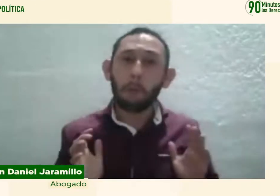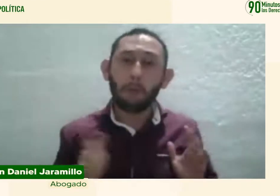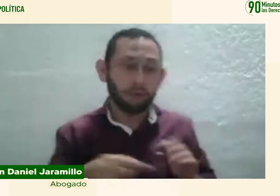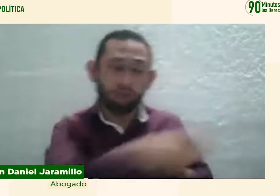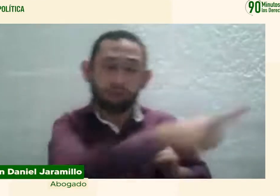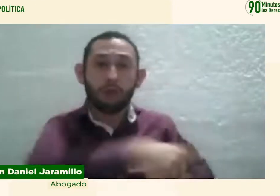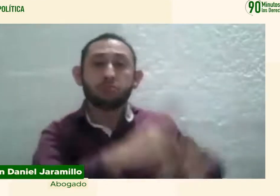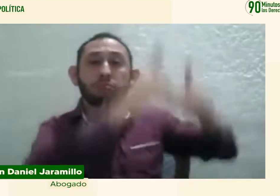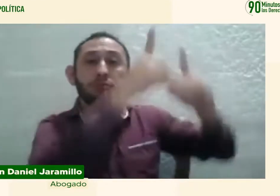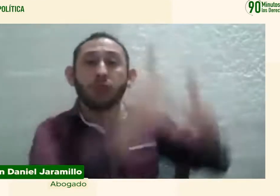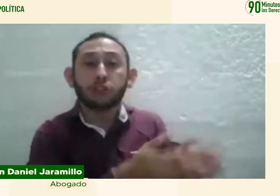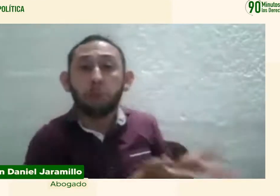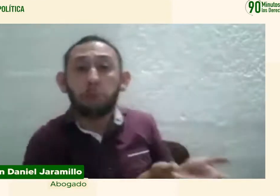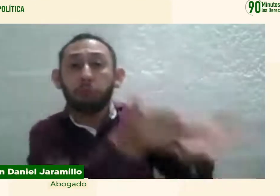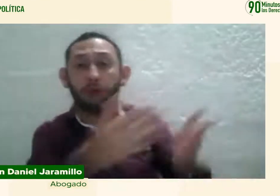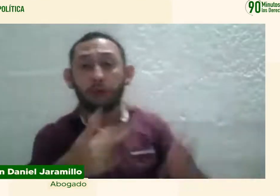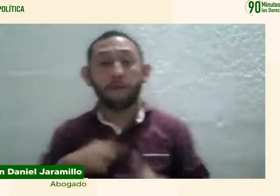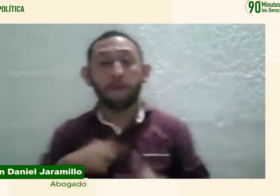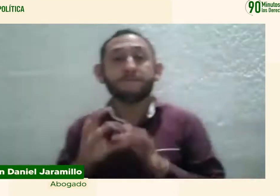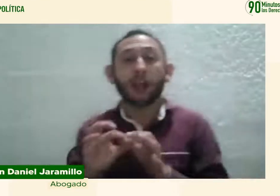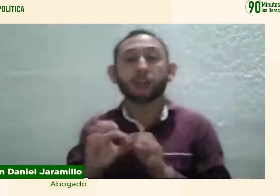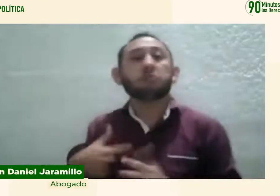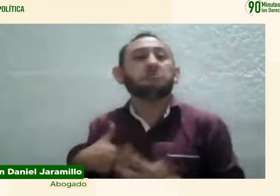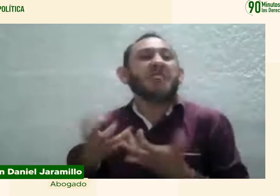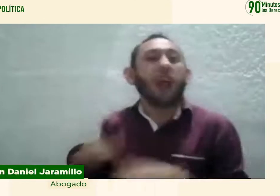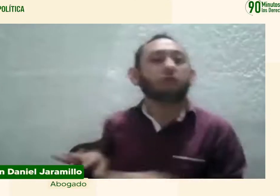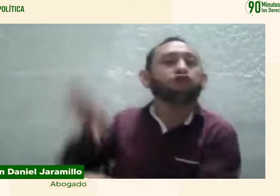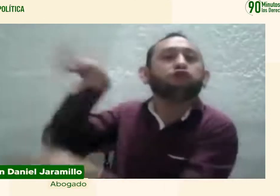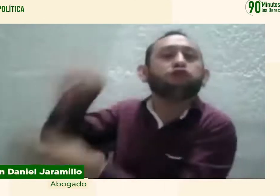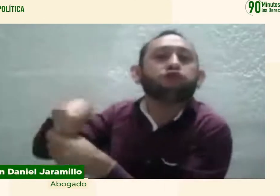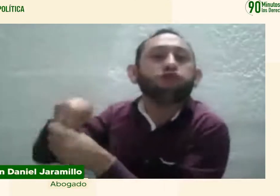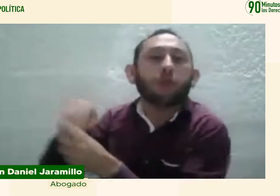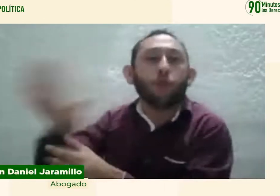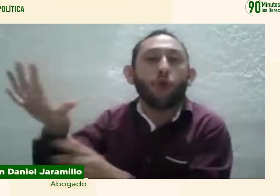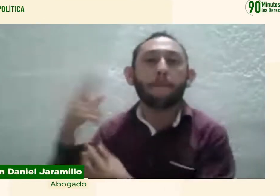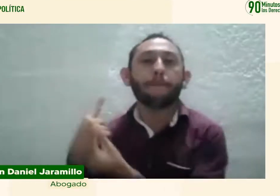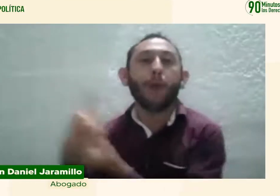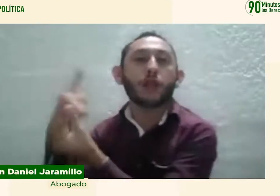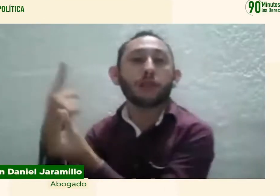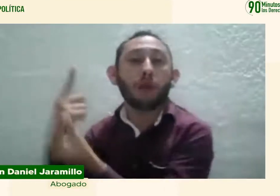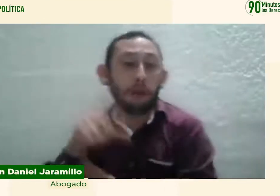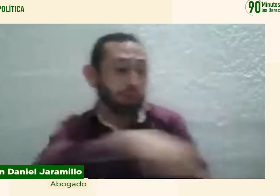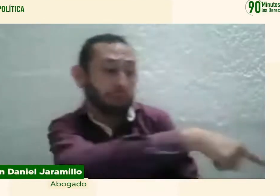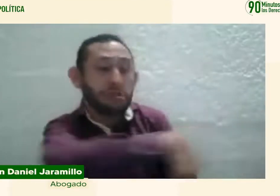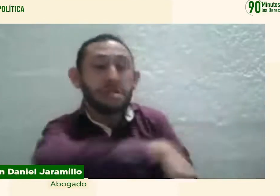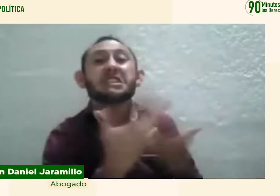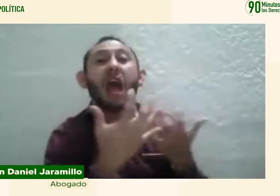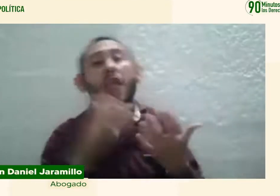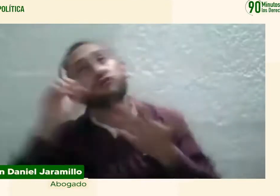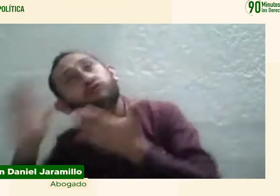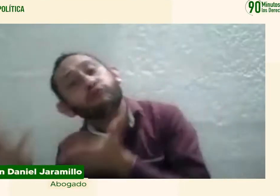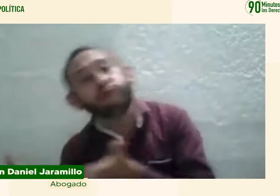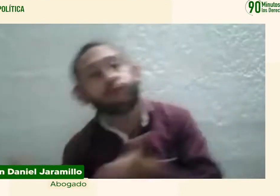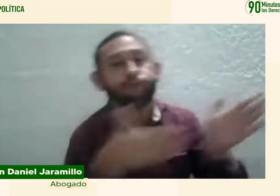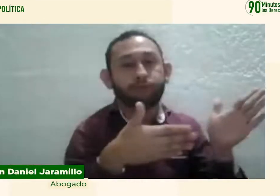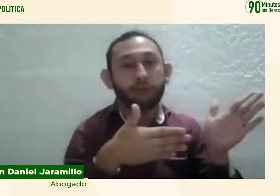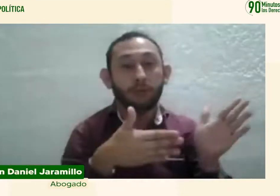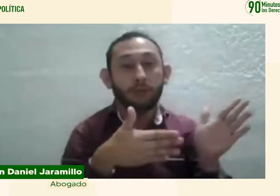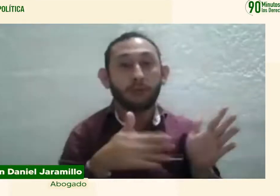afiliados hacen ascos no tengan que votar por la persona que de pronto la federación esté apoyando sino que cada quien de manera